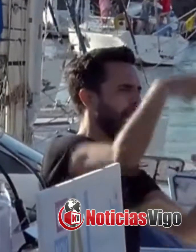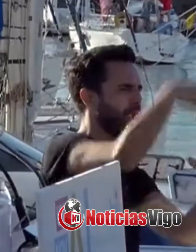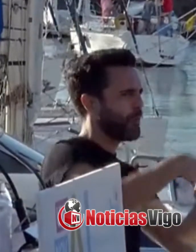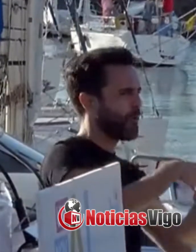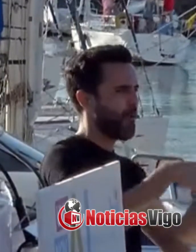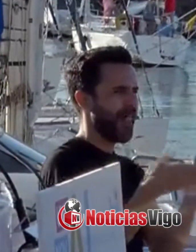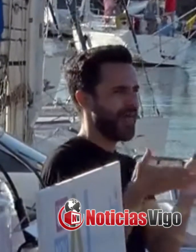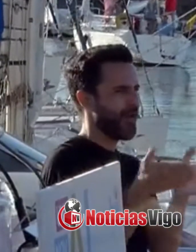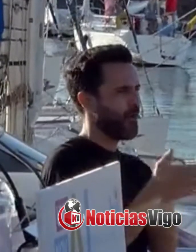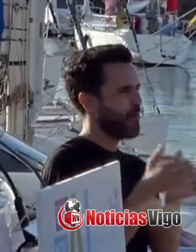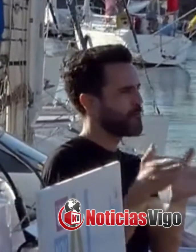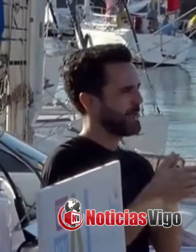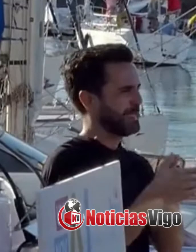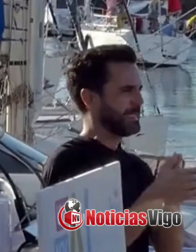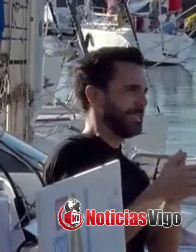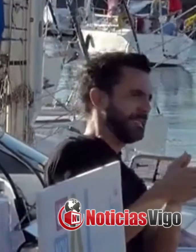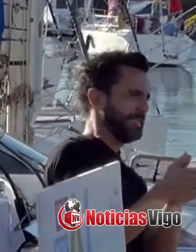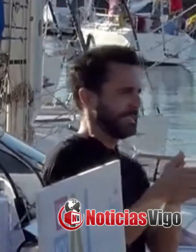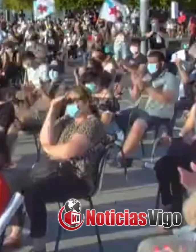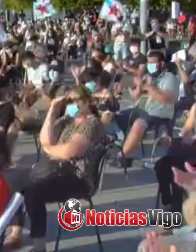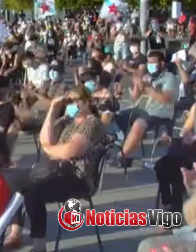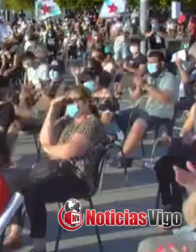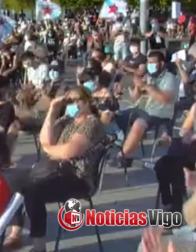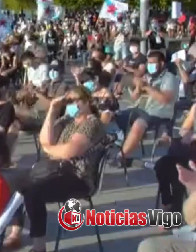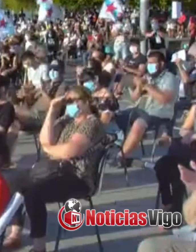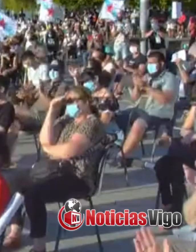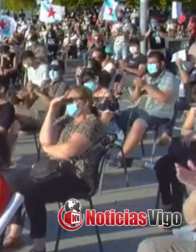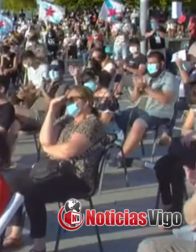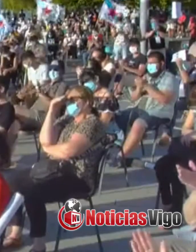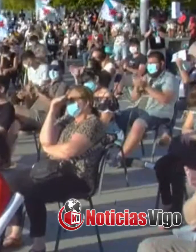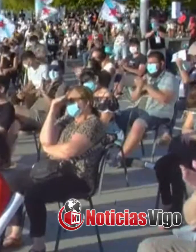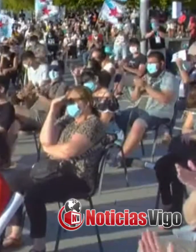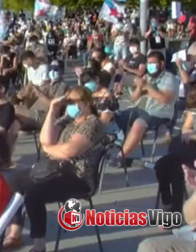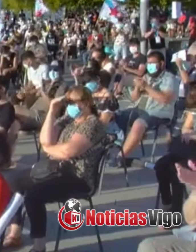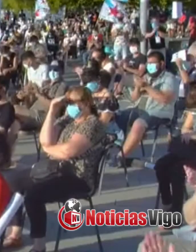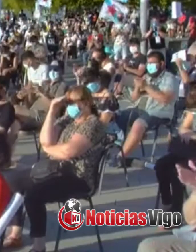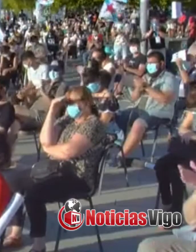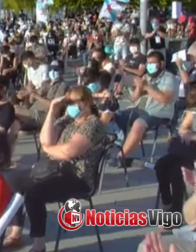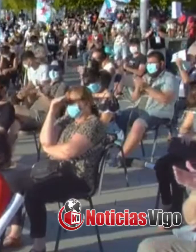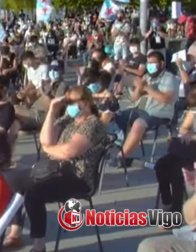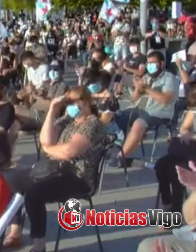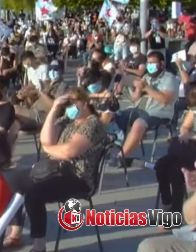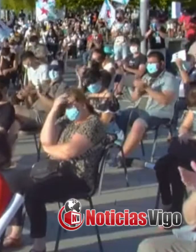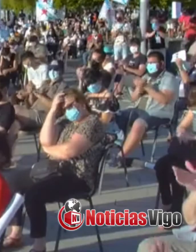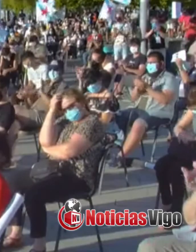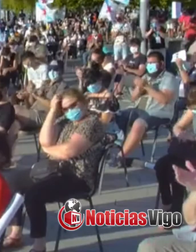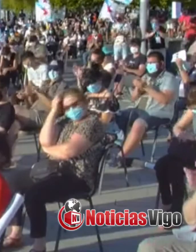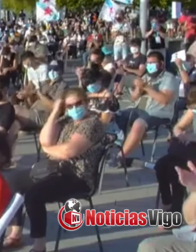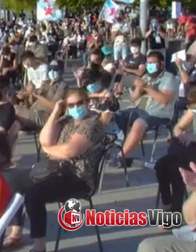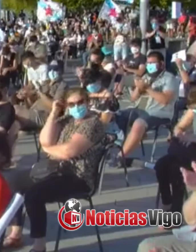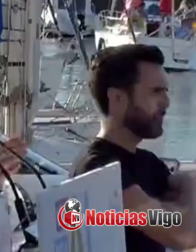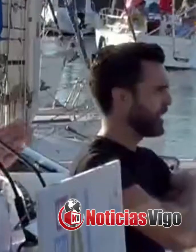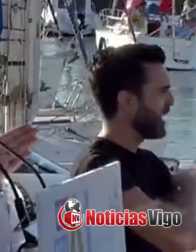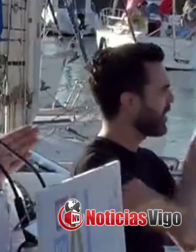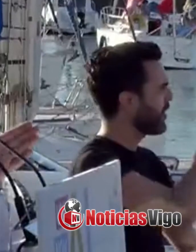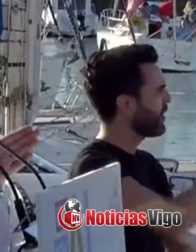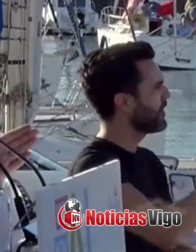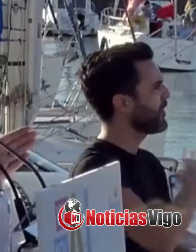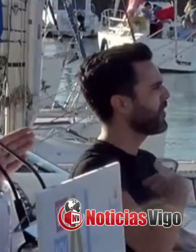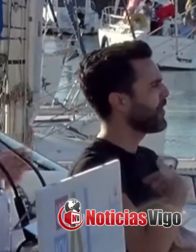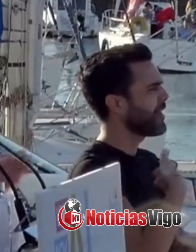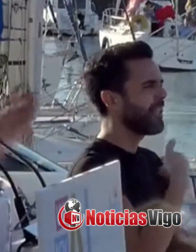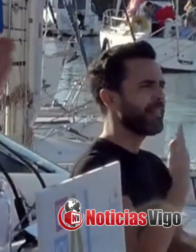compañías. E ademais dixo que ou ía el de capitán ou se non había